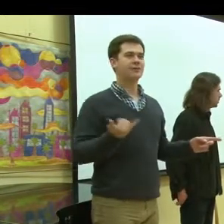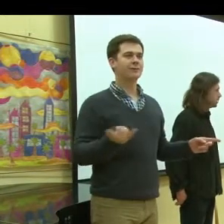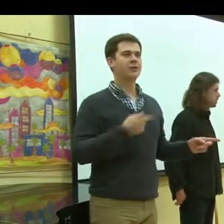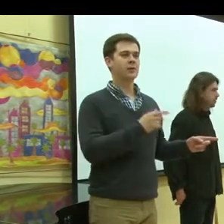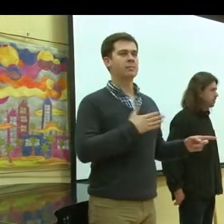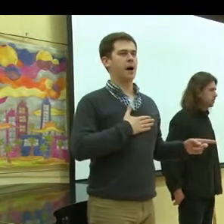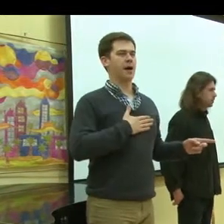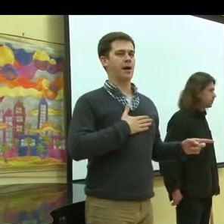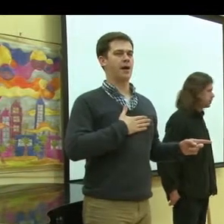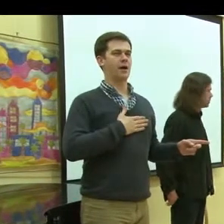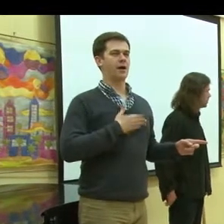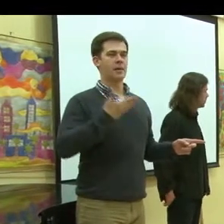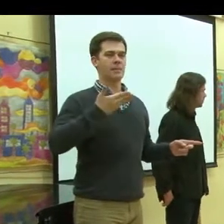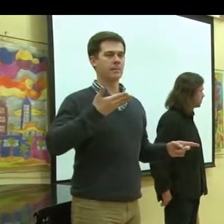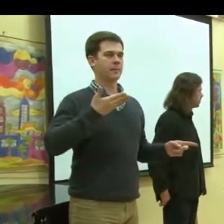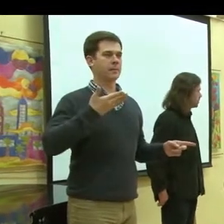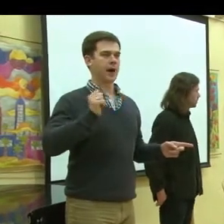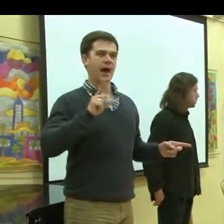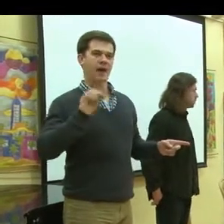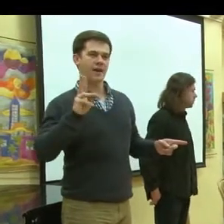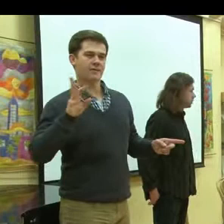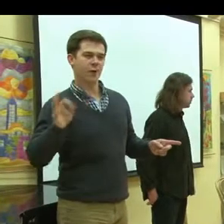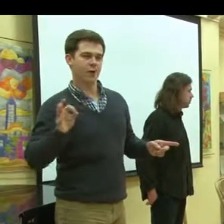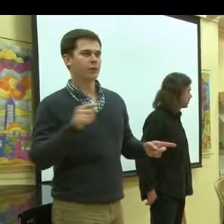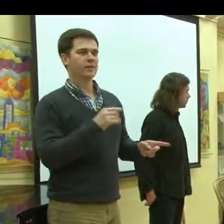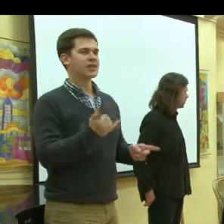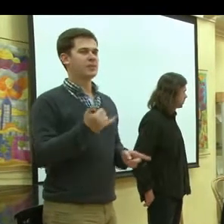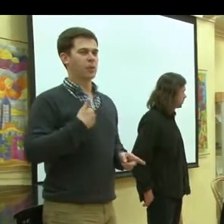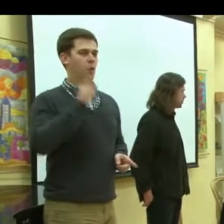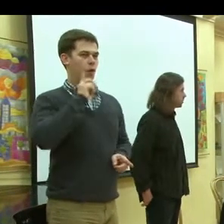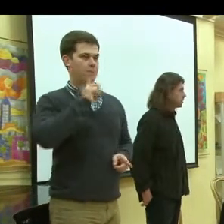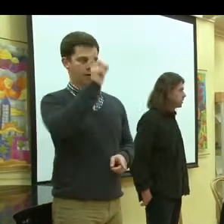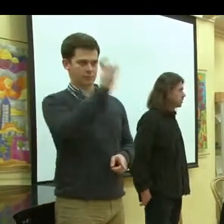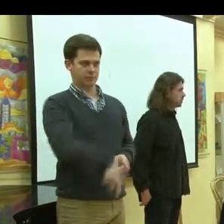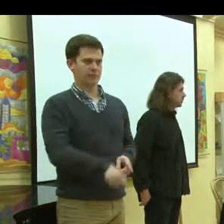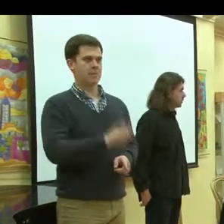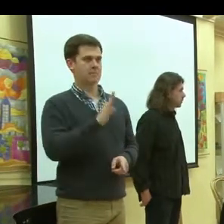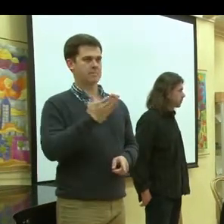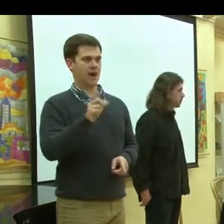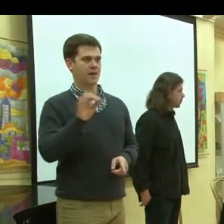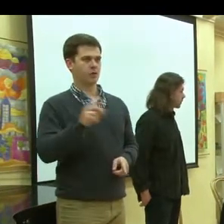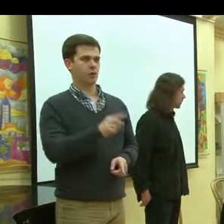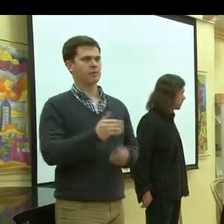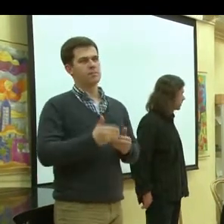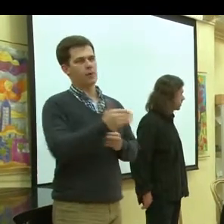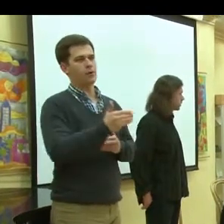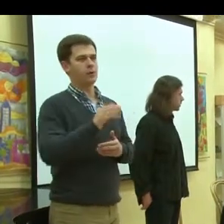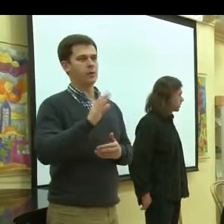bardzo wyrazista postać w świecie tęgowym na tym właśnie obrzeżach gdzieś w Buenos Aires.